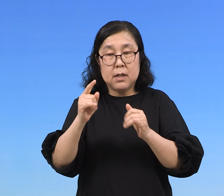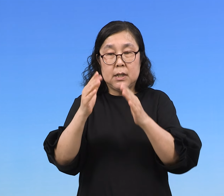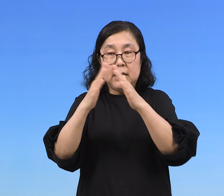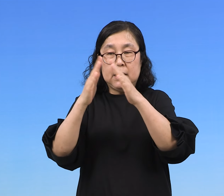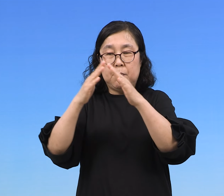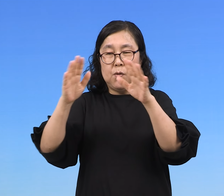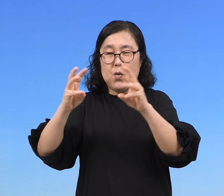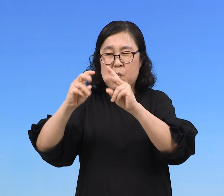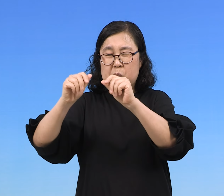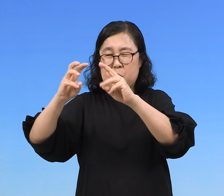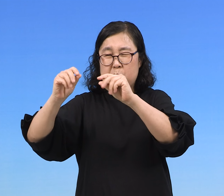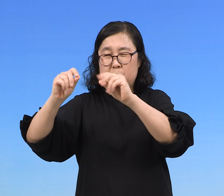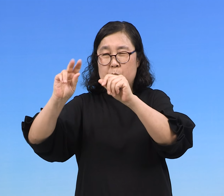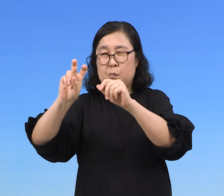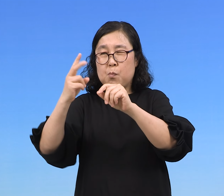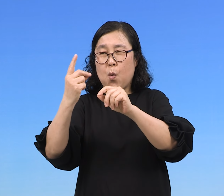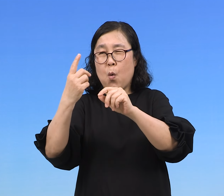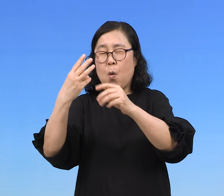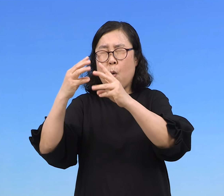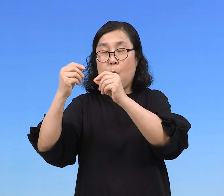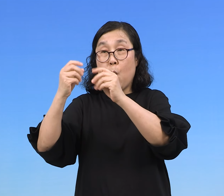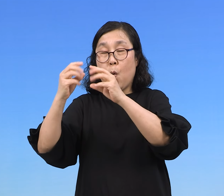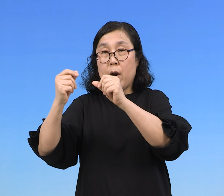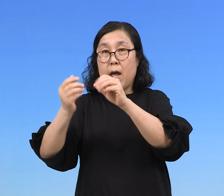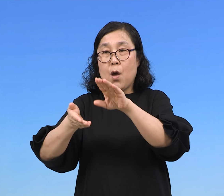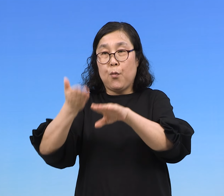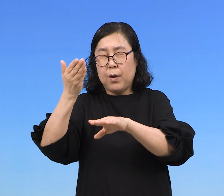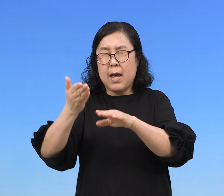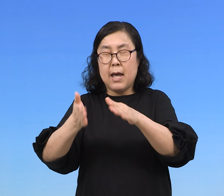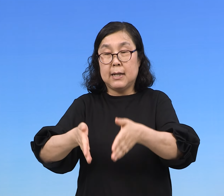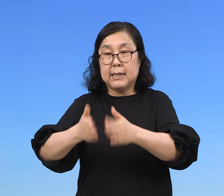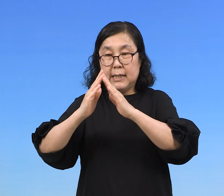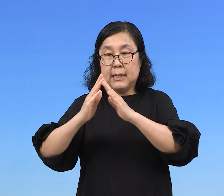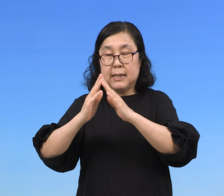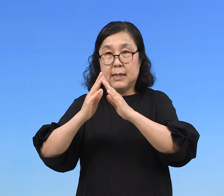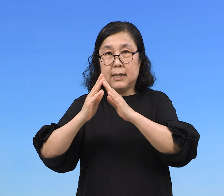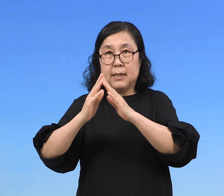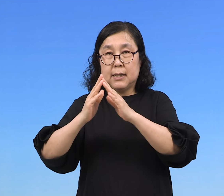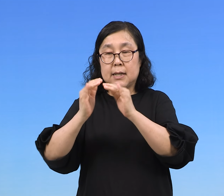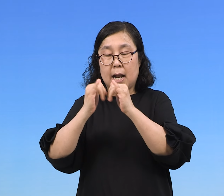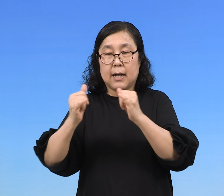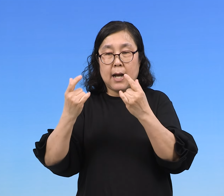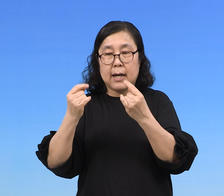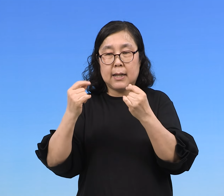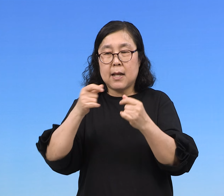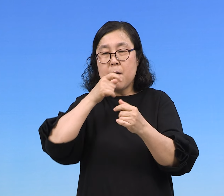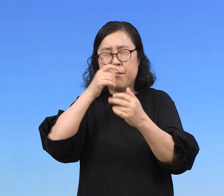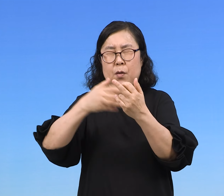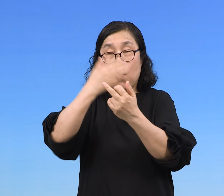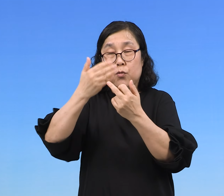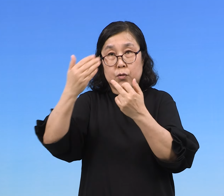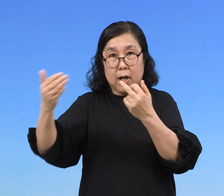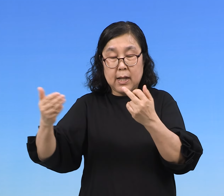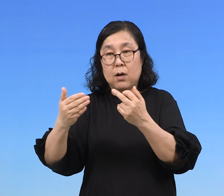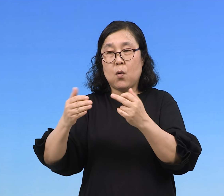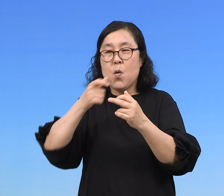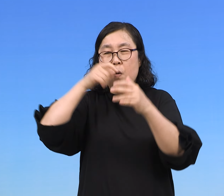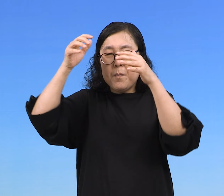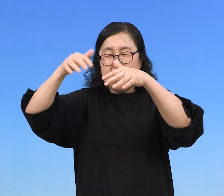집을 모래 위에 지은 어리석은 사람 같으리니 비가 내리고 창수가 나고 바람이 불어 그 집에 부딪힘에 무너져 그